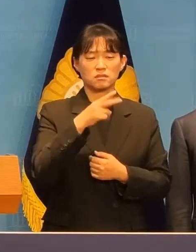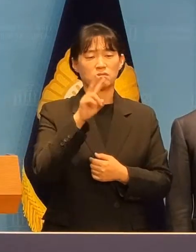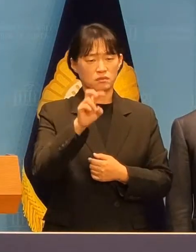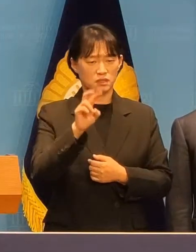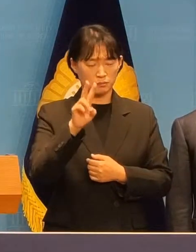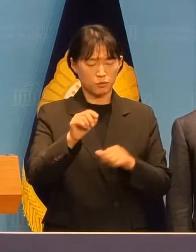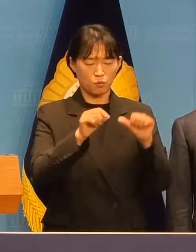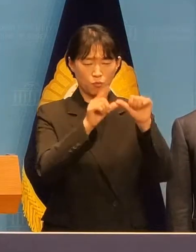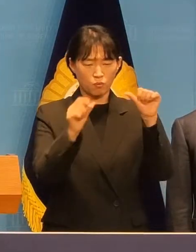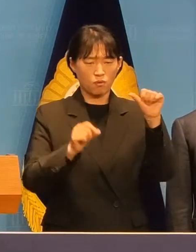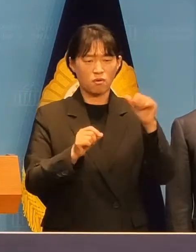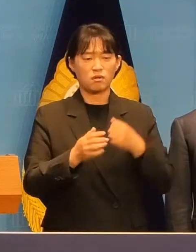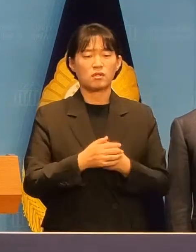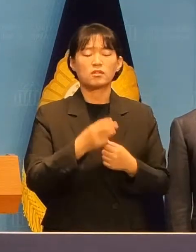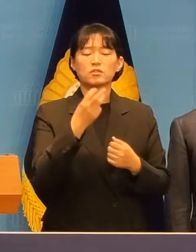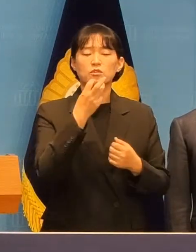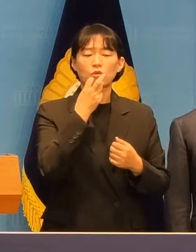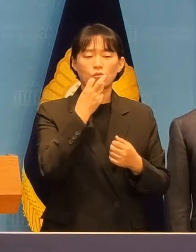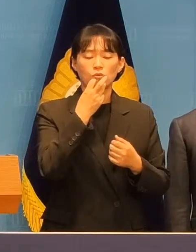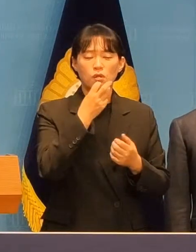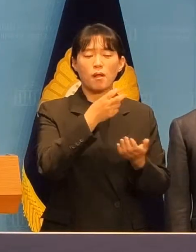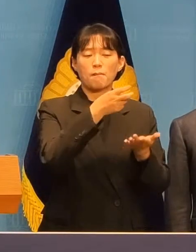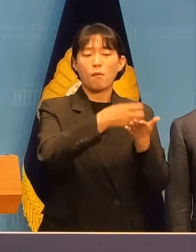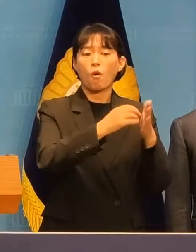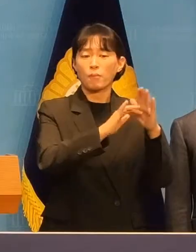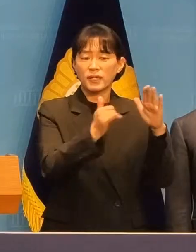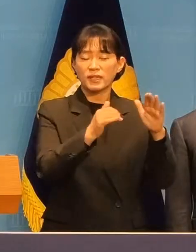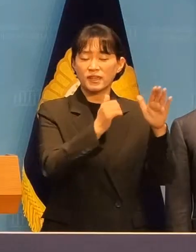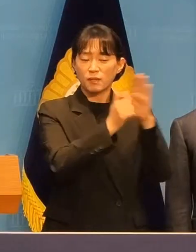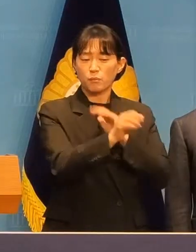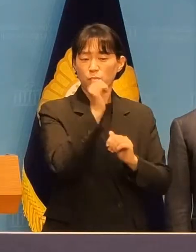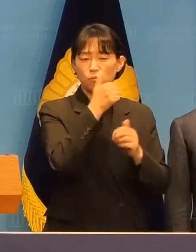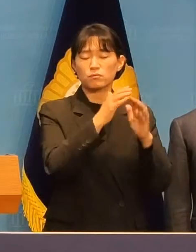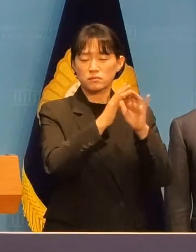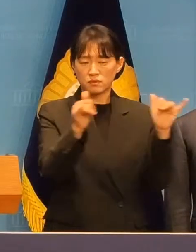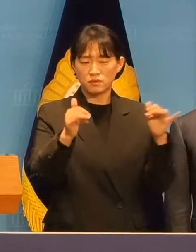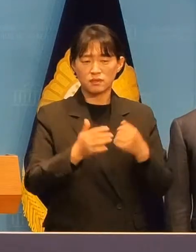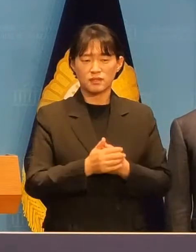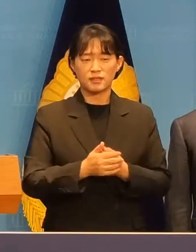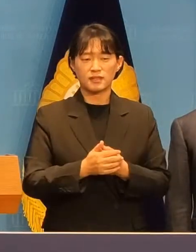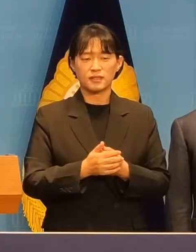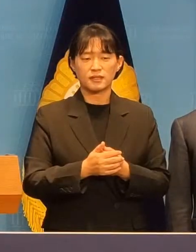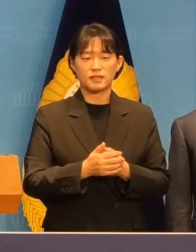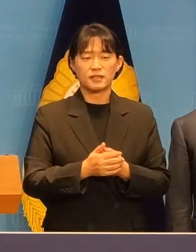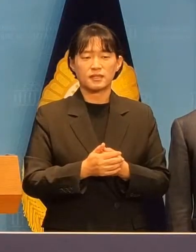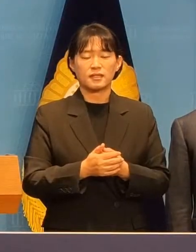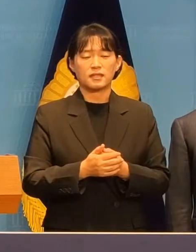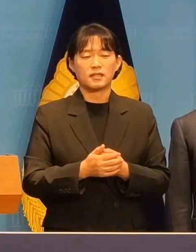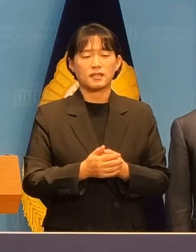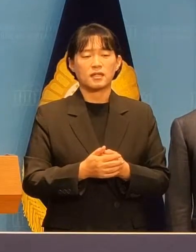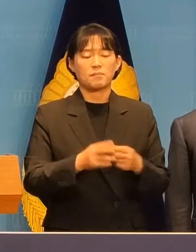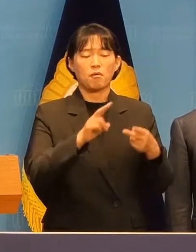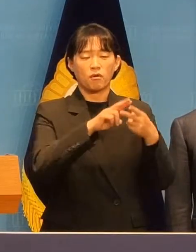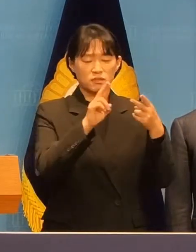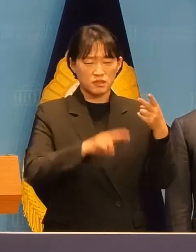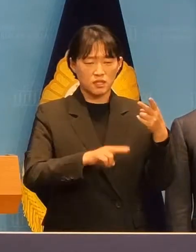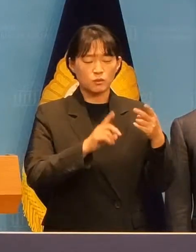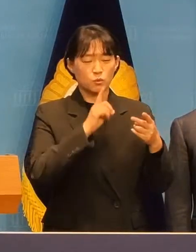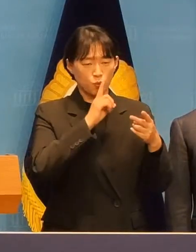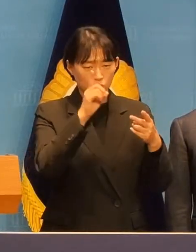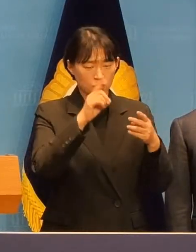2022년 5월 서울 소재 법무법인 대표 변호사에게 재심 청구와 형사보상